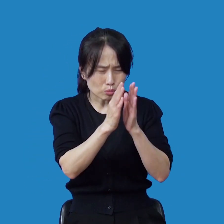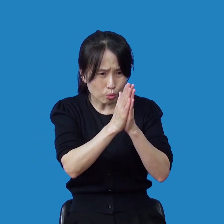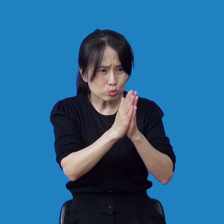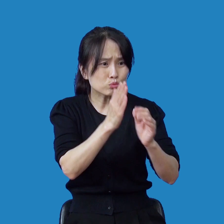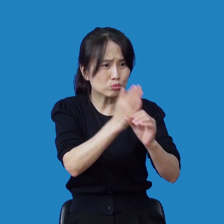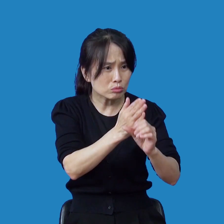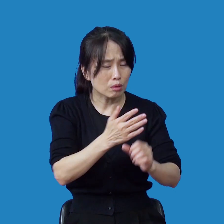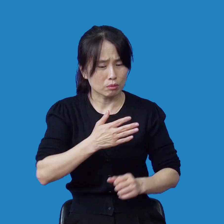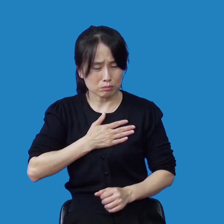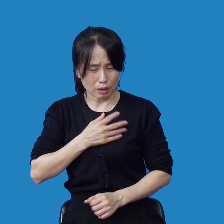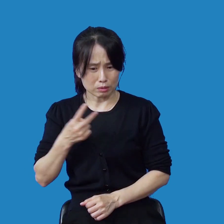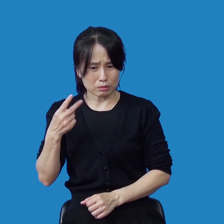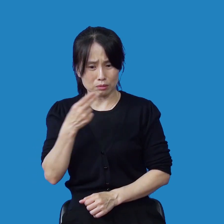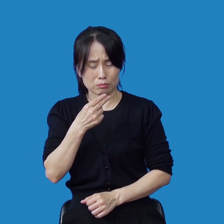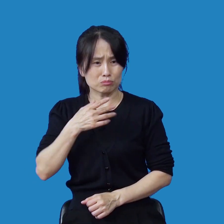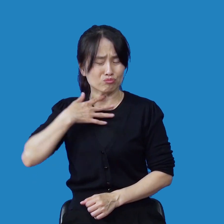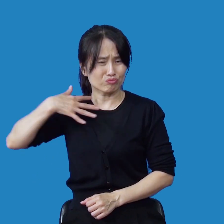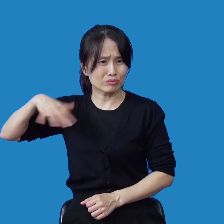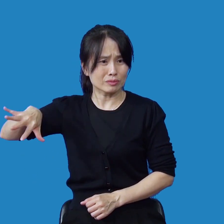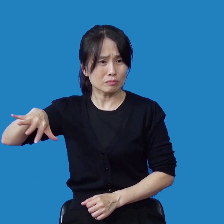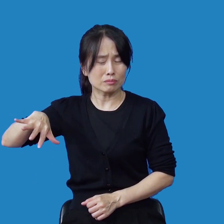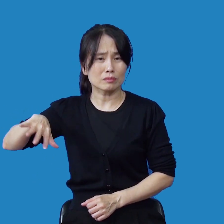나는 금식 생각도 안 해봤는데